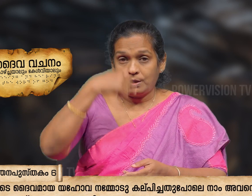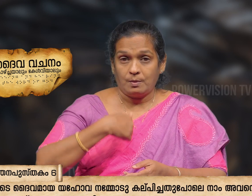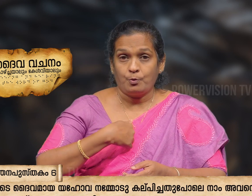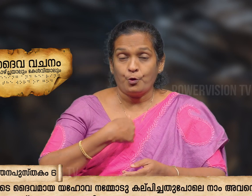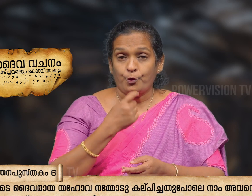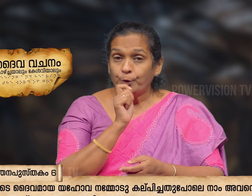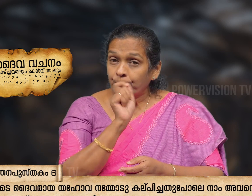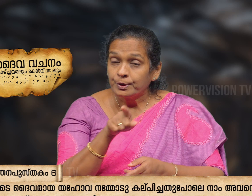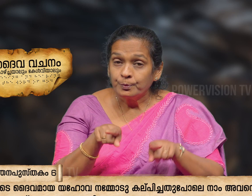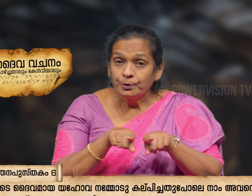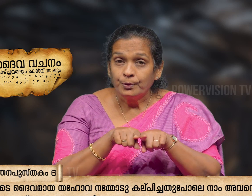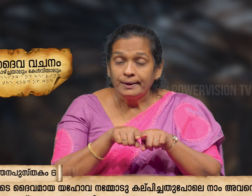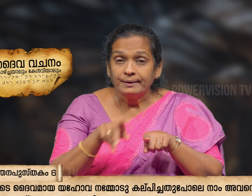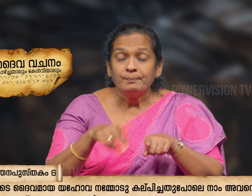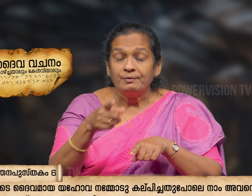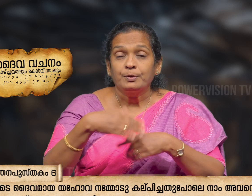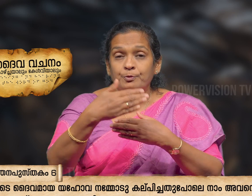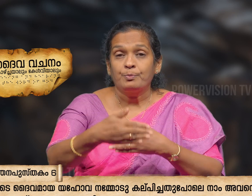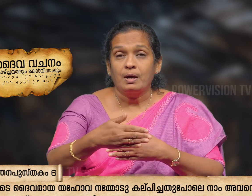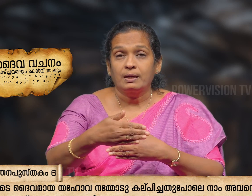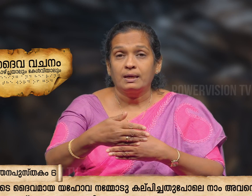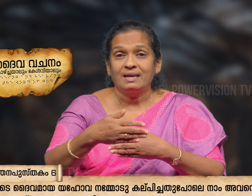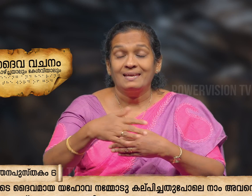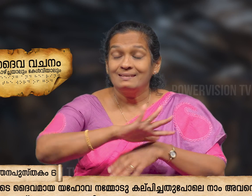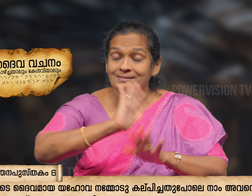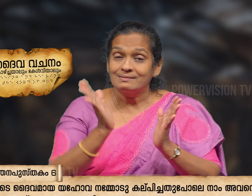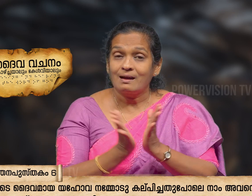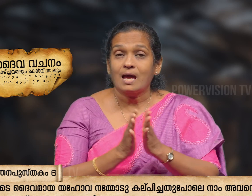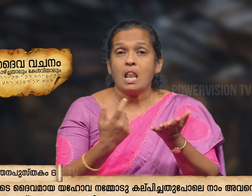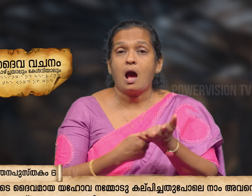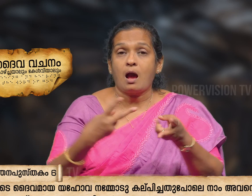നമ്മോട് കൽപ്പിച്ചതുപോലെ നാം അവന്റെ മുൻപാകെ ഈ സകല കൽപ്പനകളും